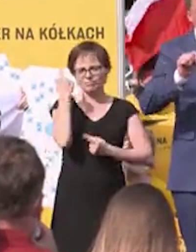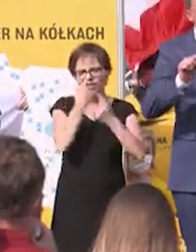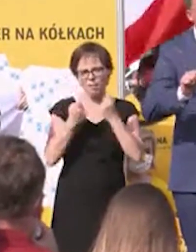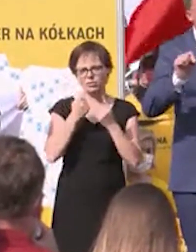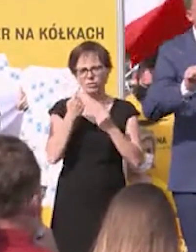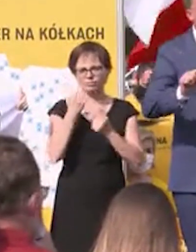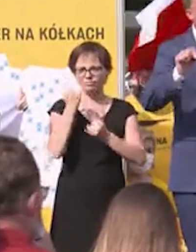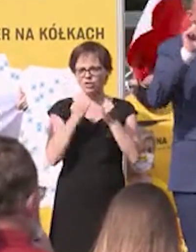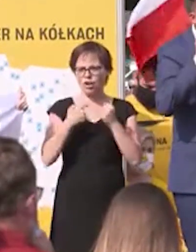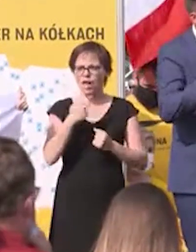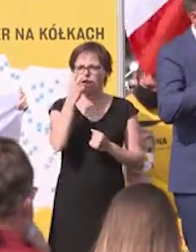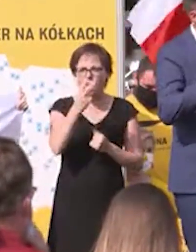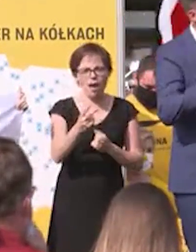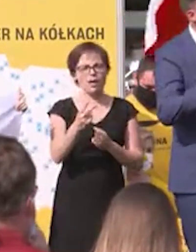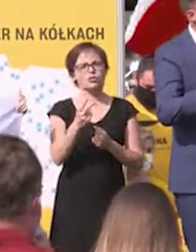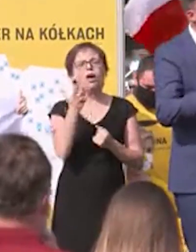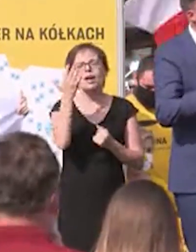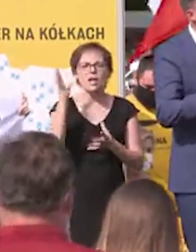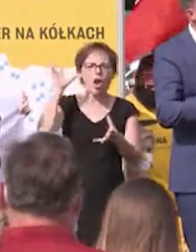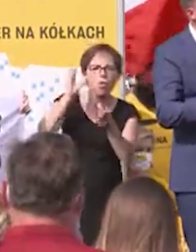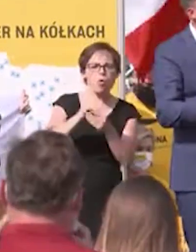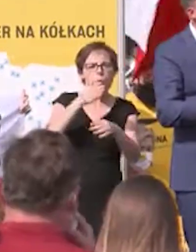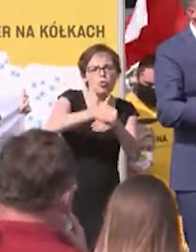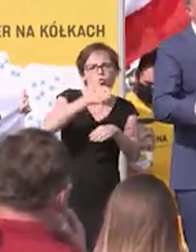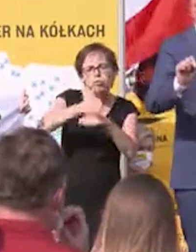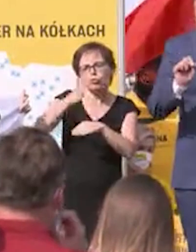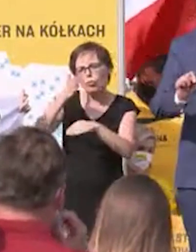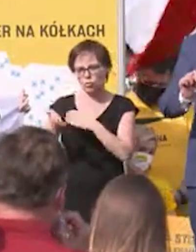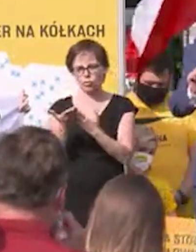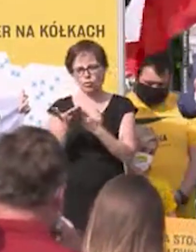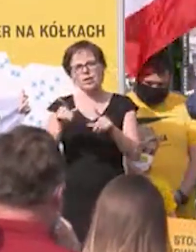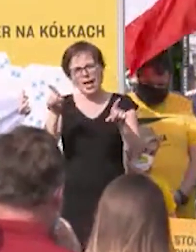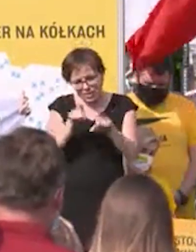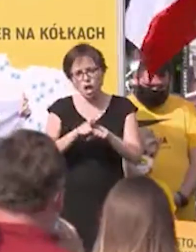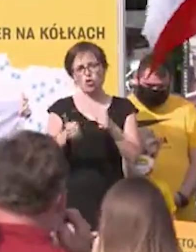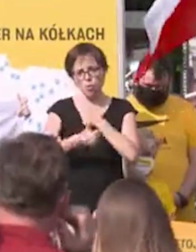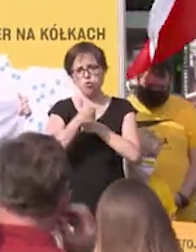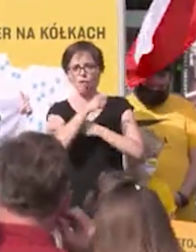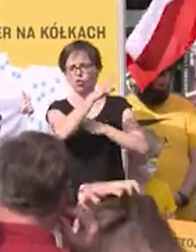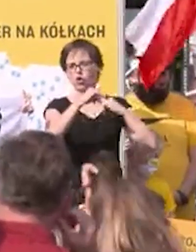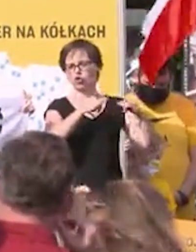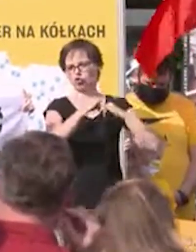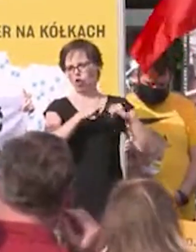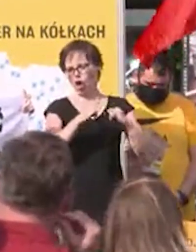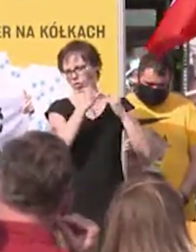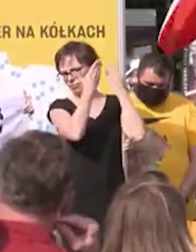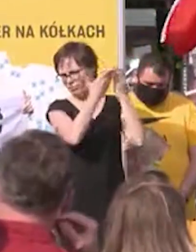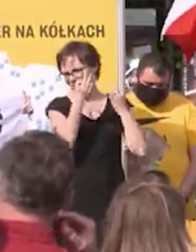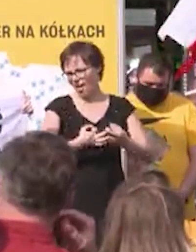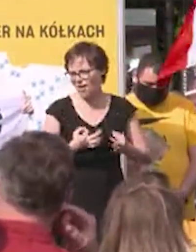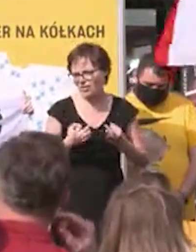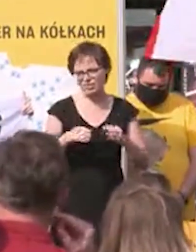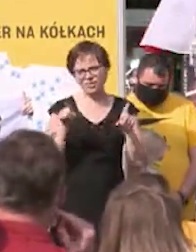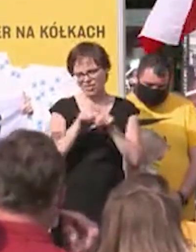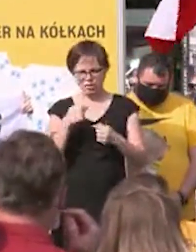że patrząc na poziom zapóźnień, z którymi mamy dzisiaj do czynienia, również przez te gnuśne rządy, w których teraz uczestniczymy i